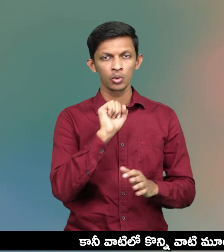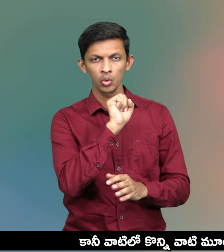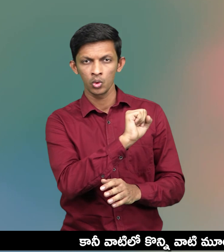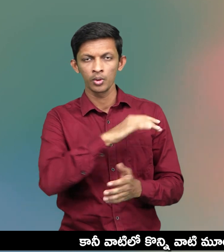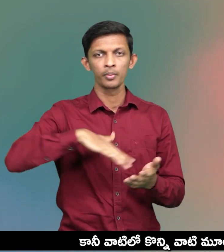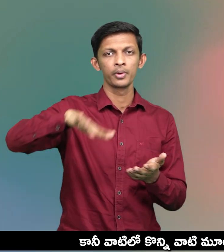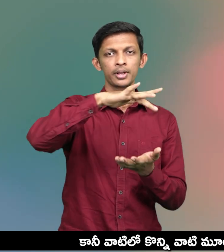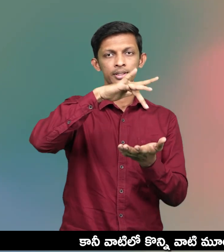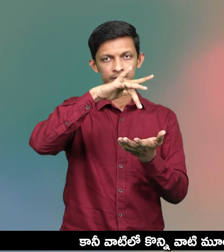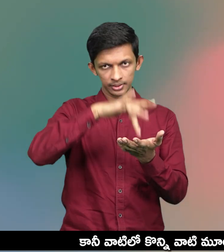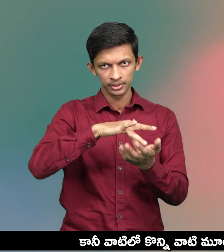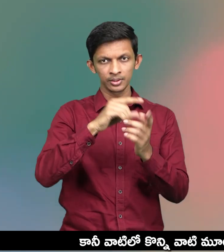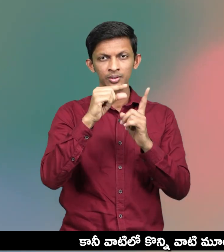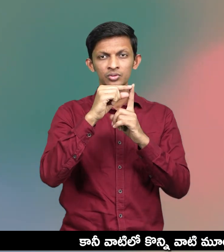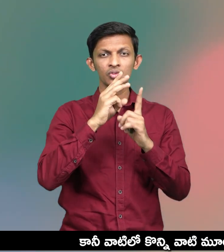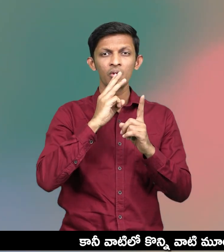ఉన్నాయి. ద్వీపకల్ప పీఠభూమిలో